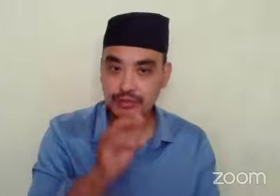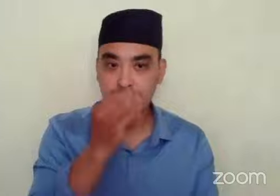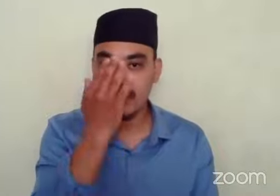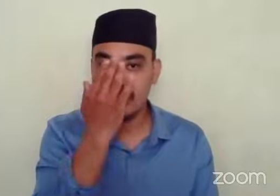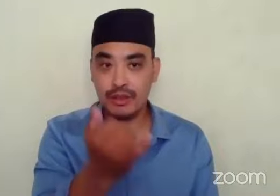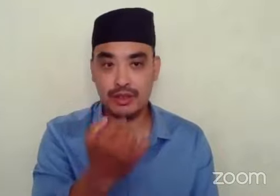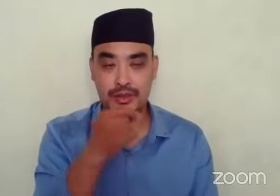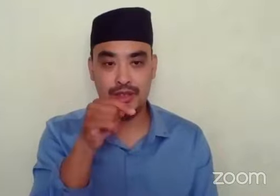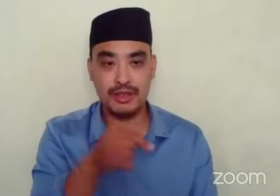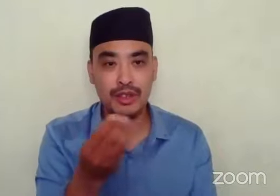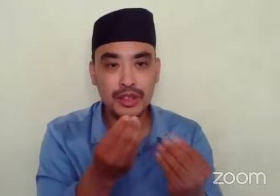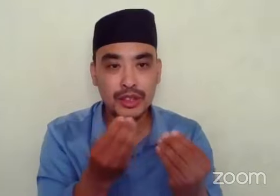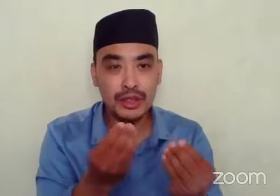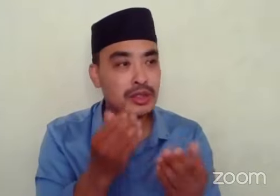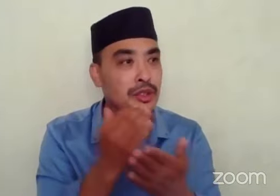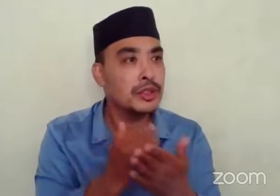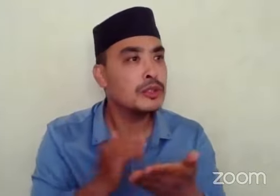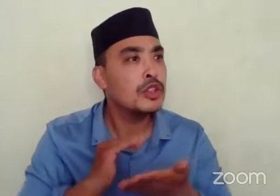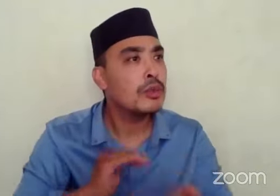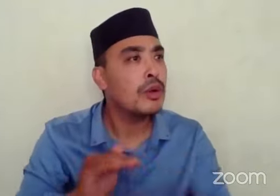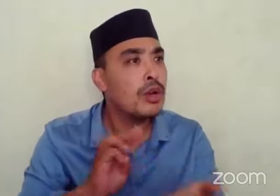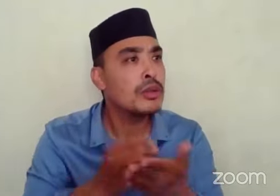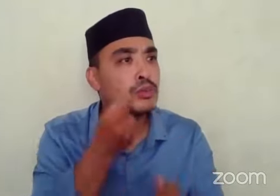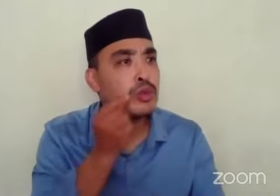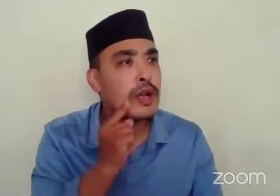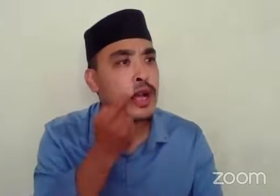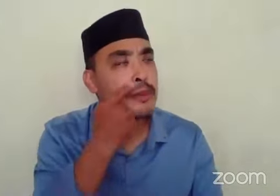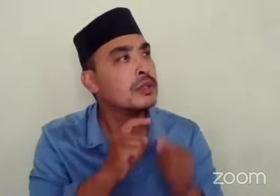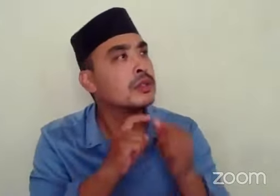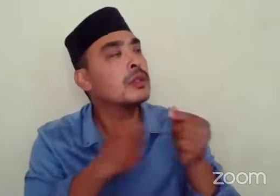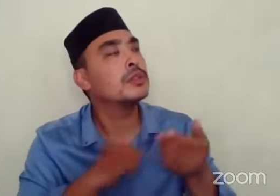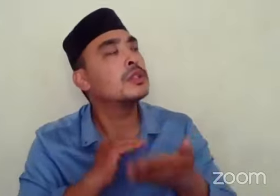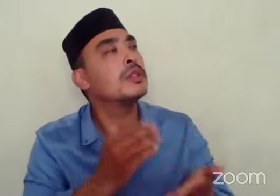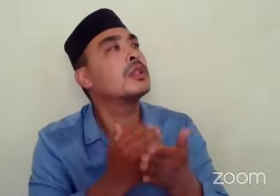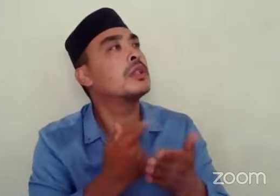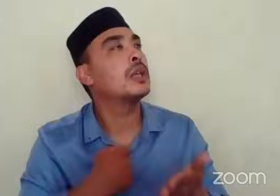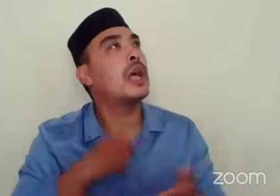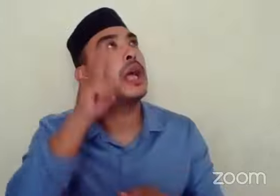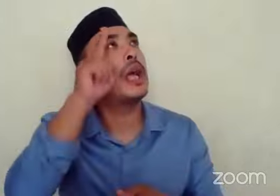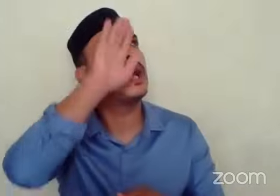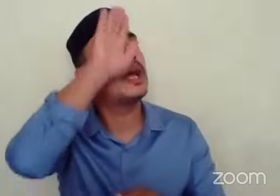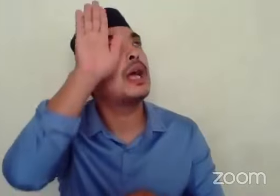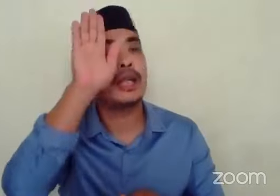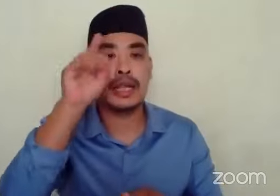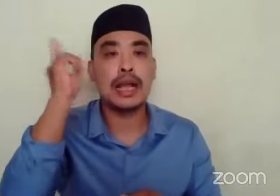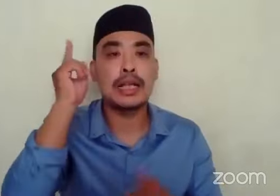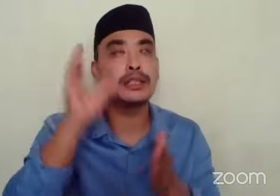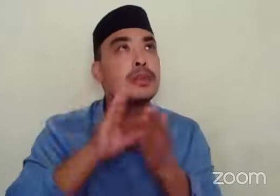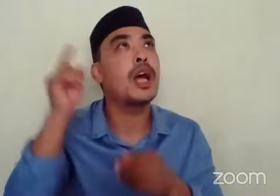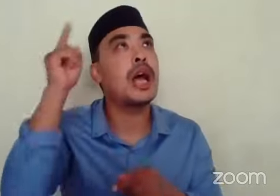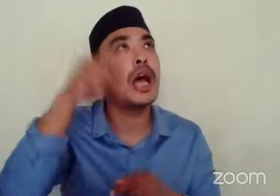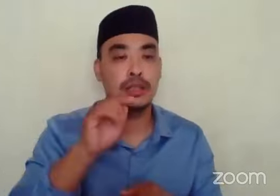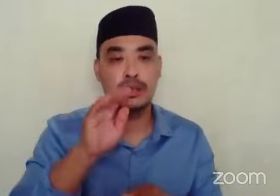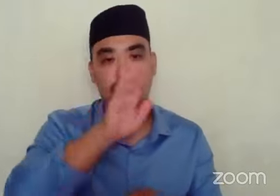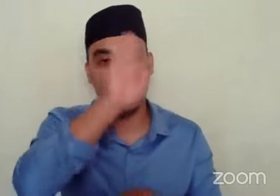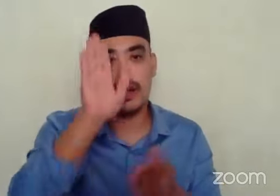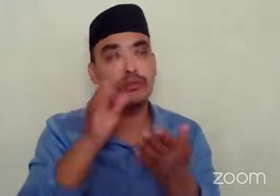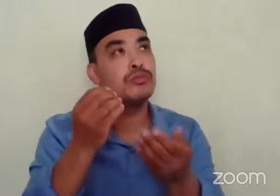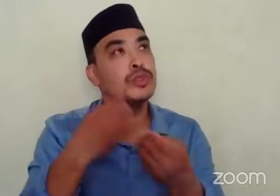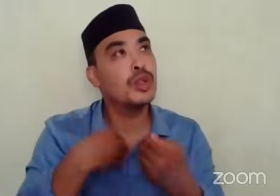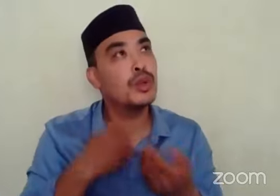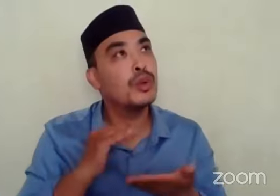अलिकति हामी कसरी जन्मिएको भनेर हाम्रो बुवा आमालाई आमालाई सोध्यौँ भने चाहिँ तिमी चाहिँ आकाशबाट झरेको हो, तिमीलाई भगवान्ले दिएको हो